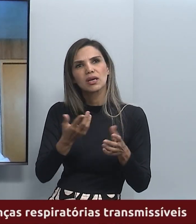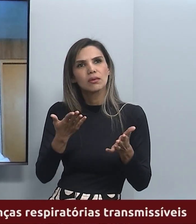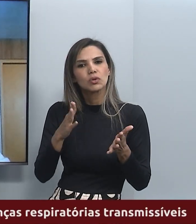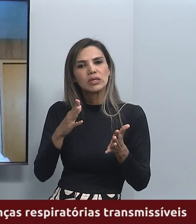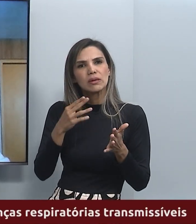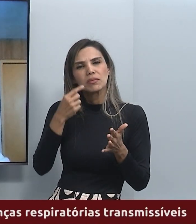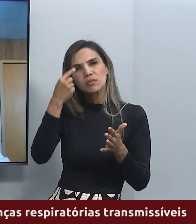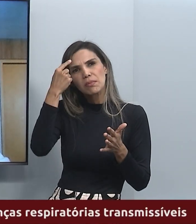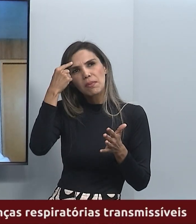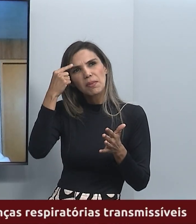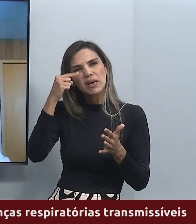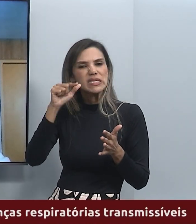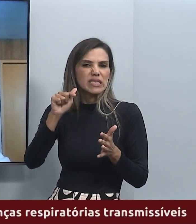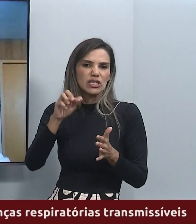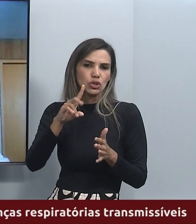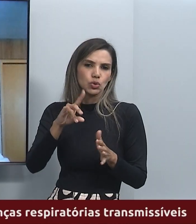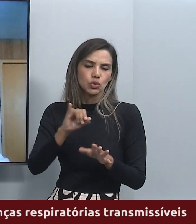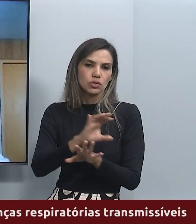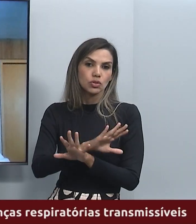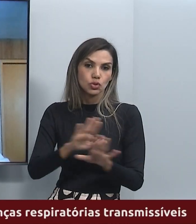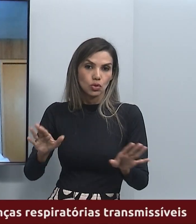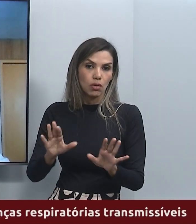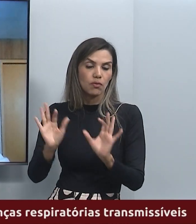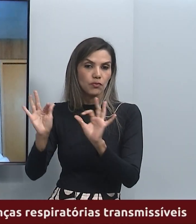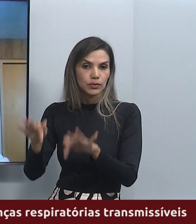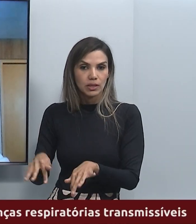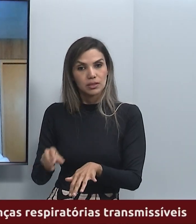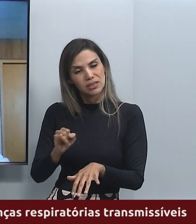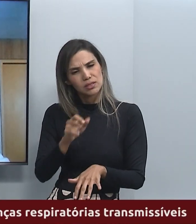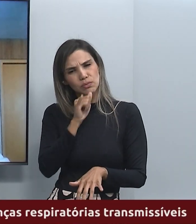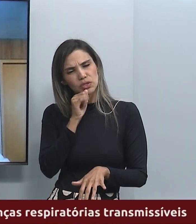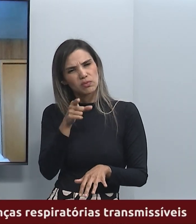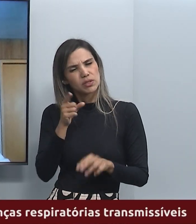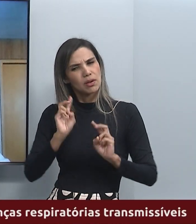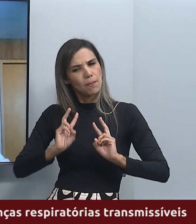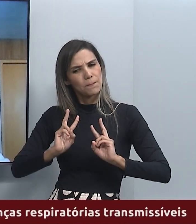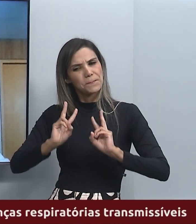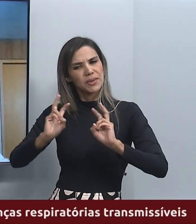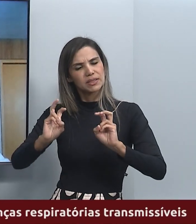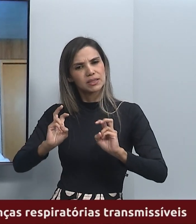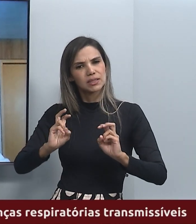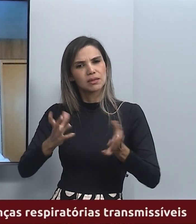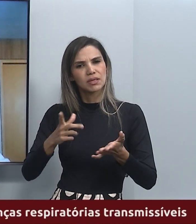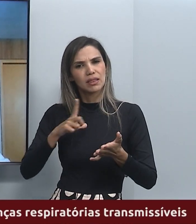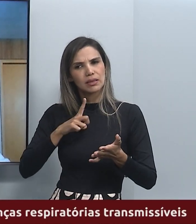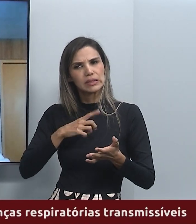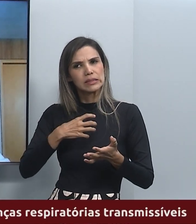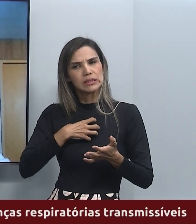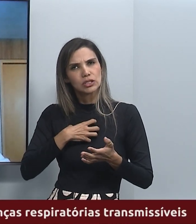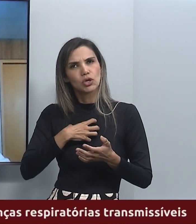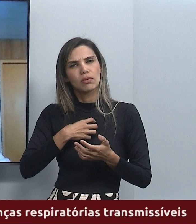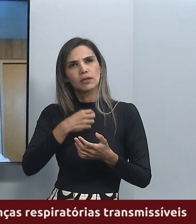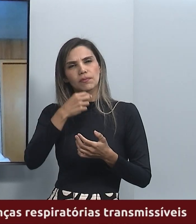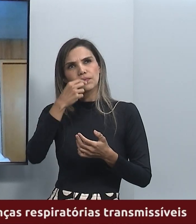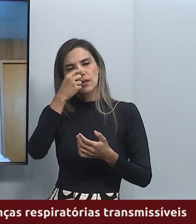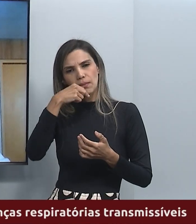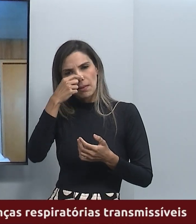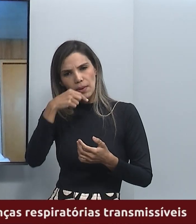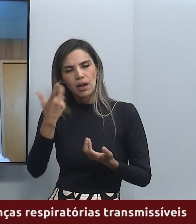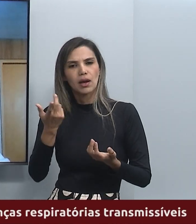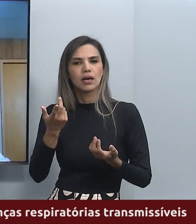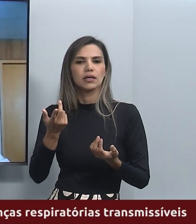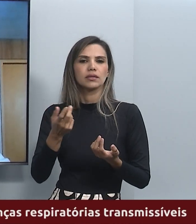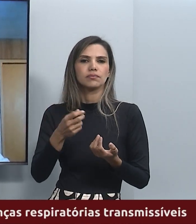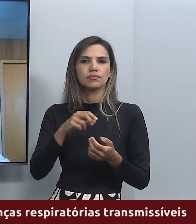5, 7 dias no máximo. Então, se você observa que está com sintomas respiratórios, sintomas